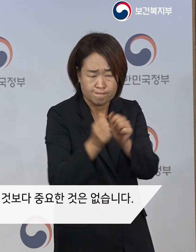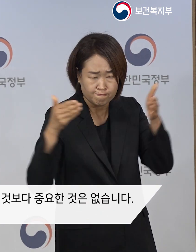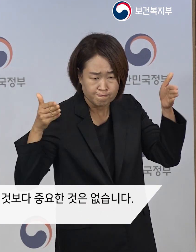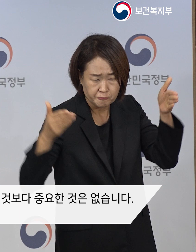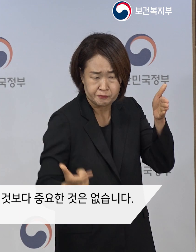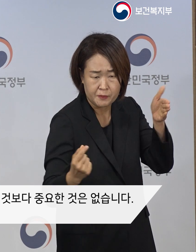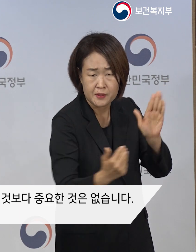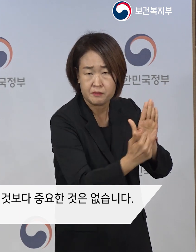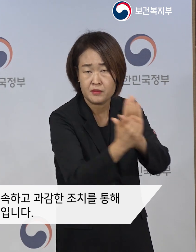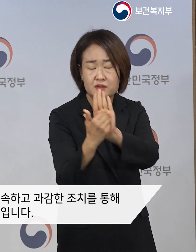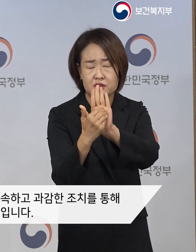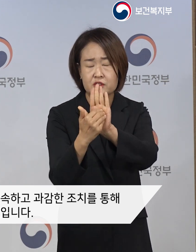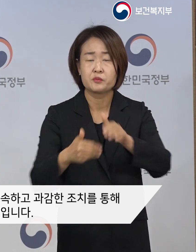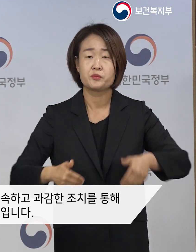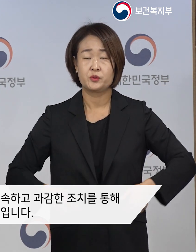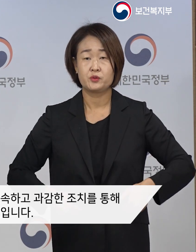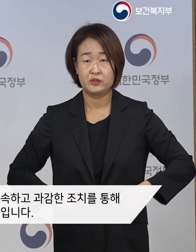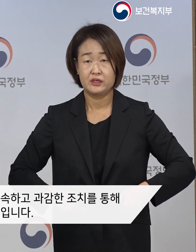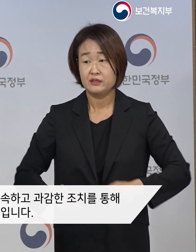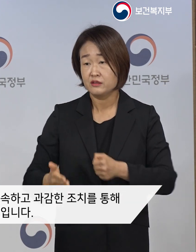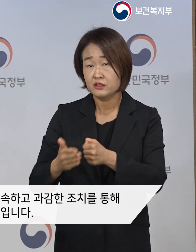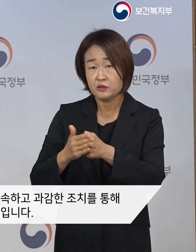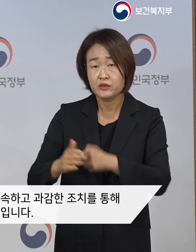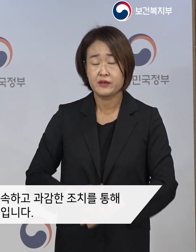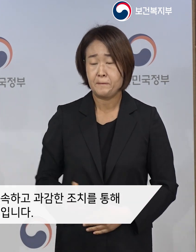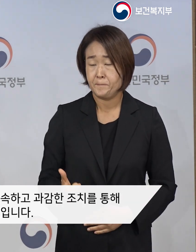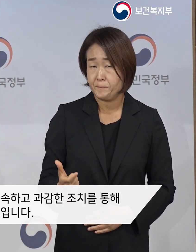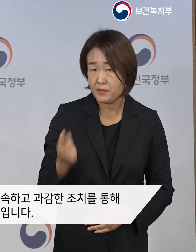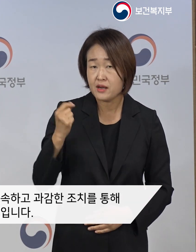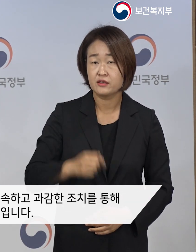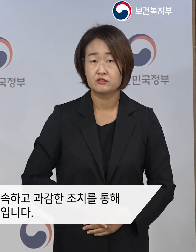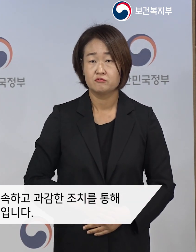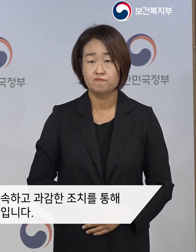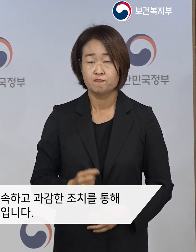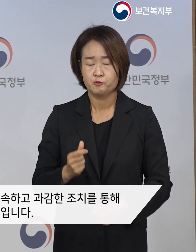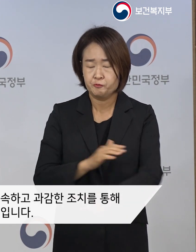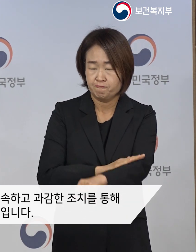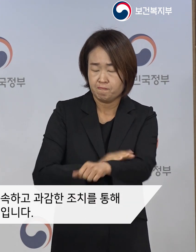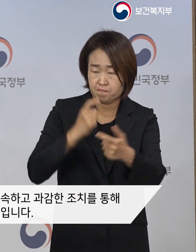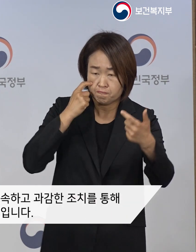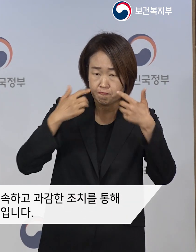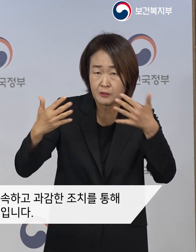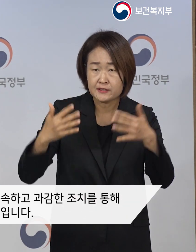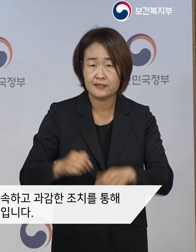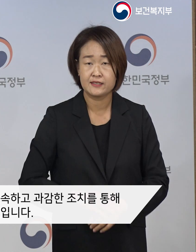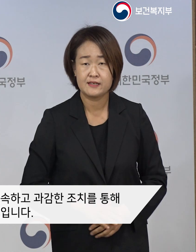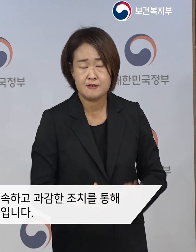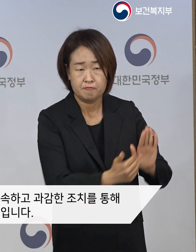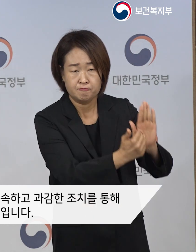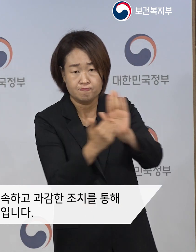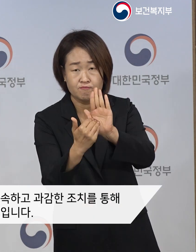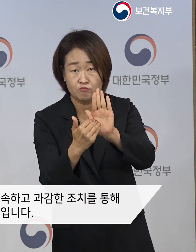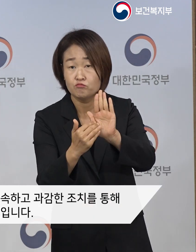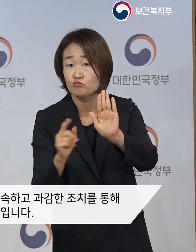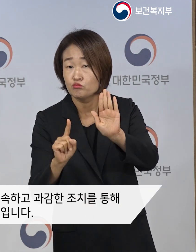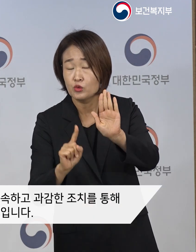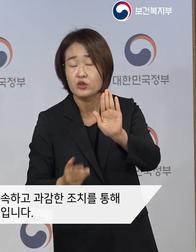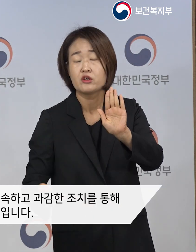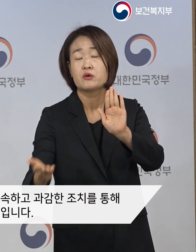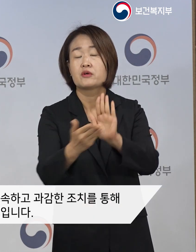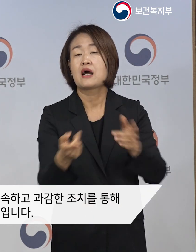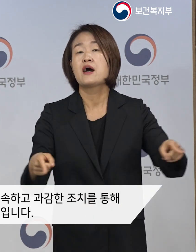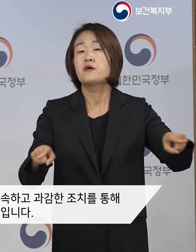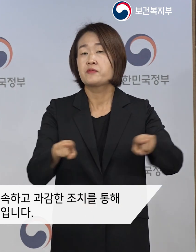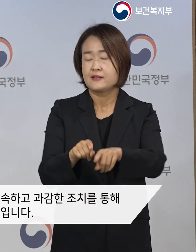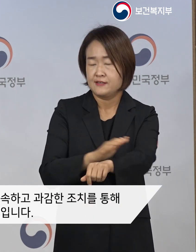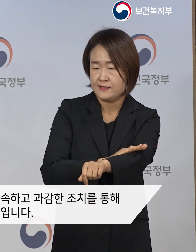것은 없습니다. 정부는 그 어느 때보다도 비상한 각오로 신속하고 과감한 조치를 통해